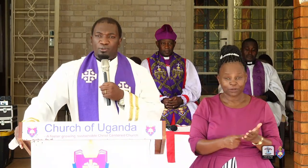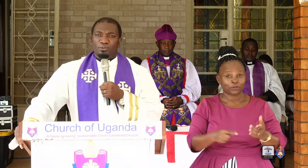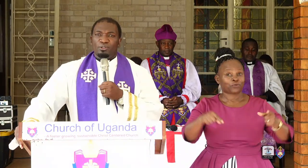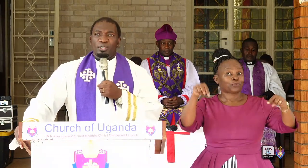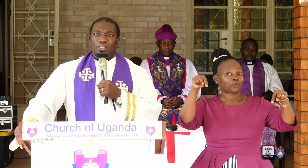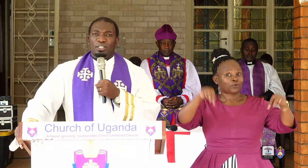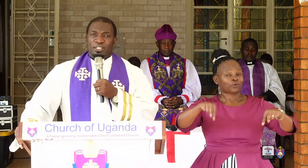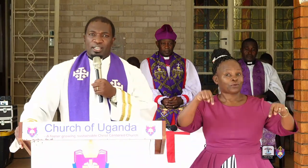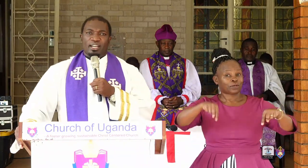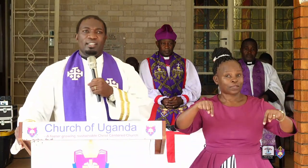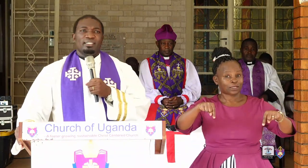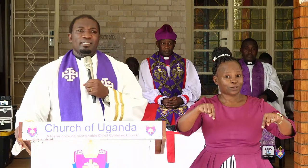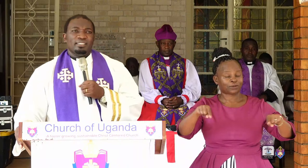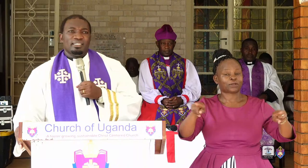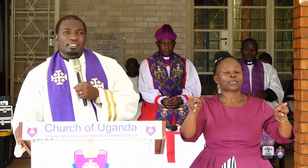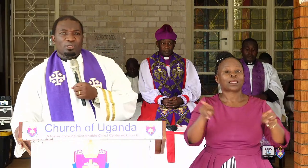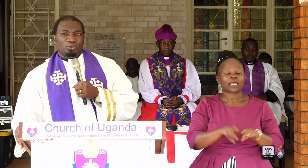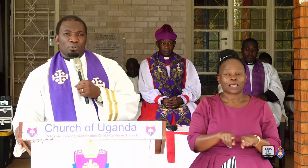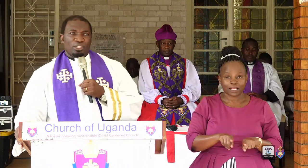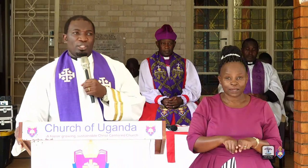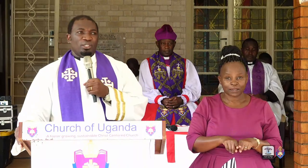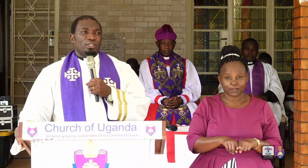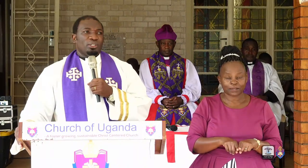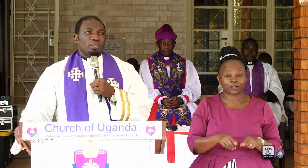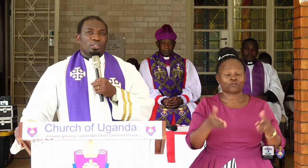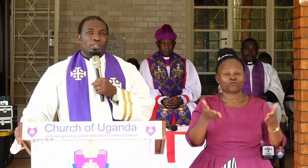Olwaleero era tuli